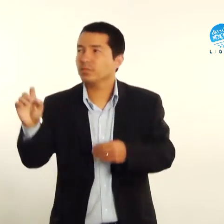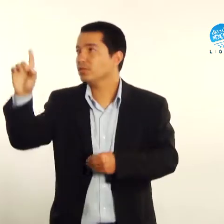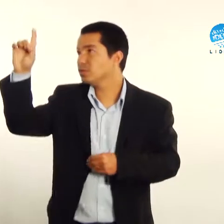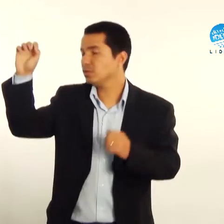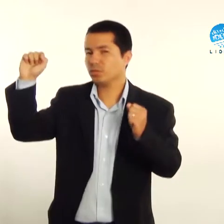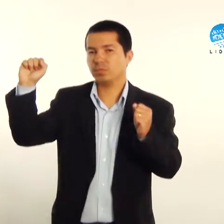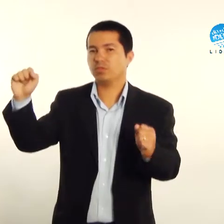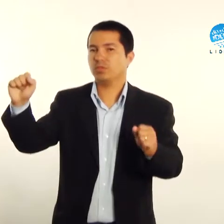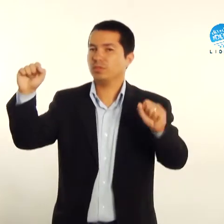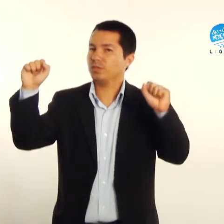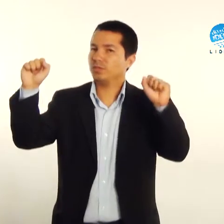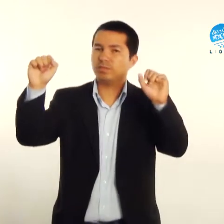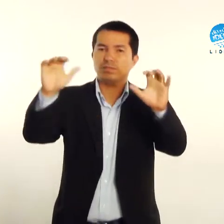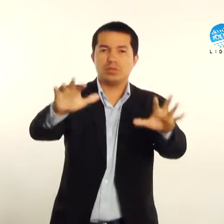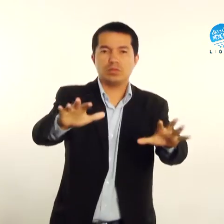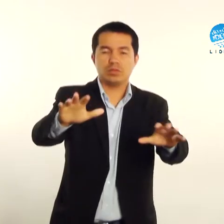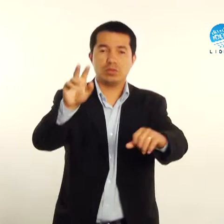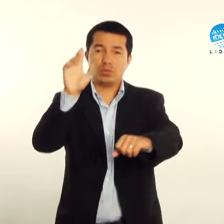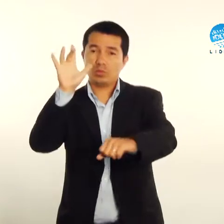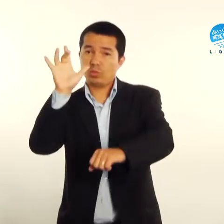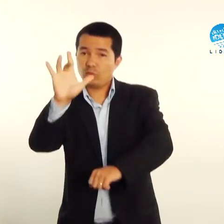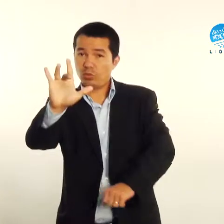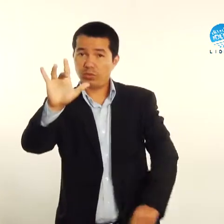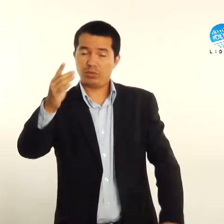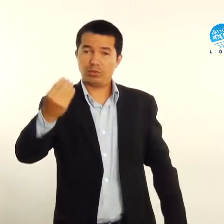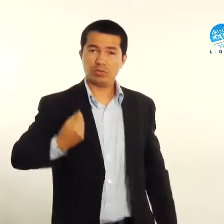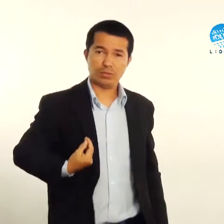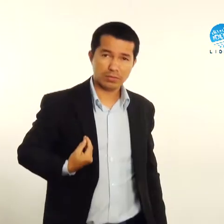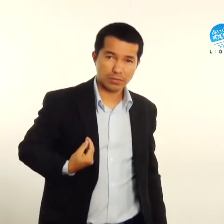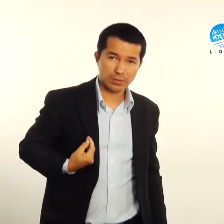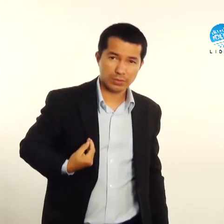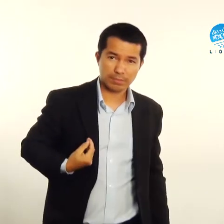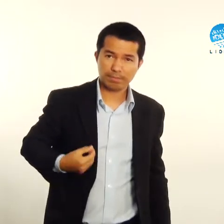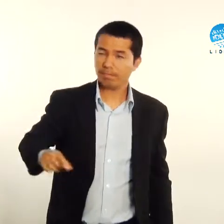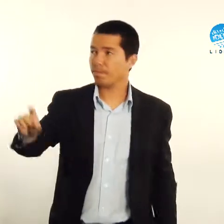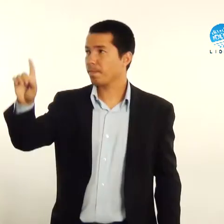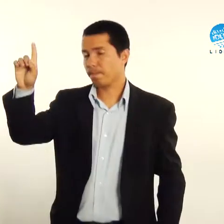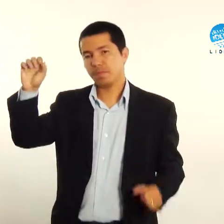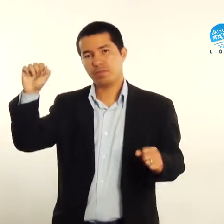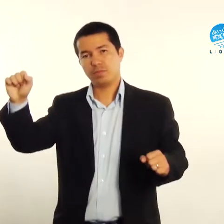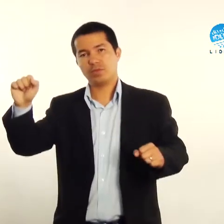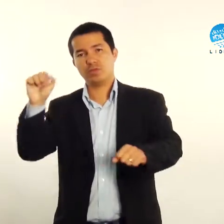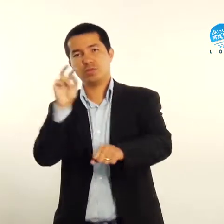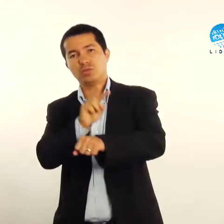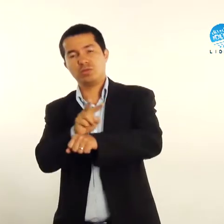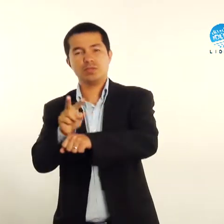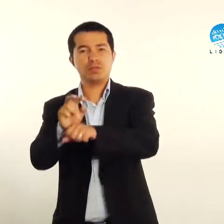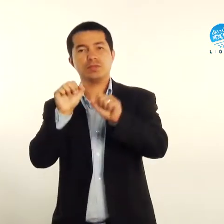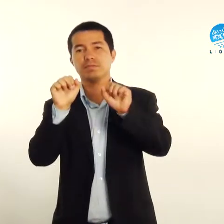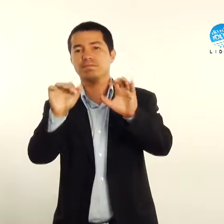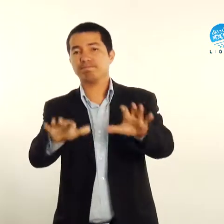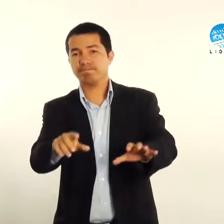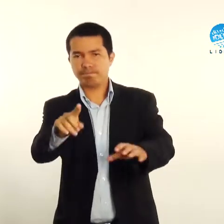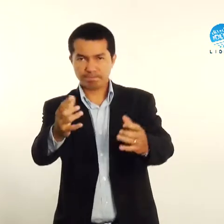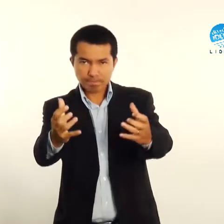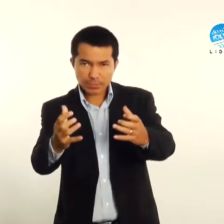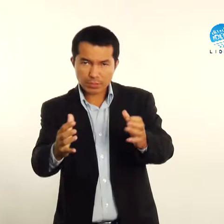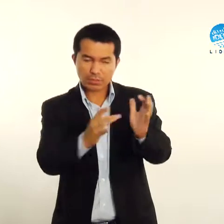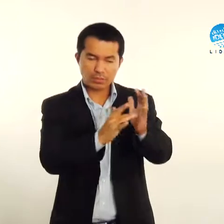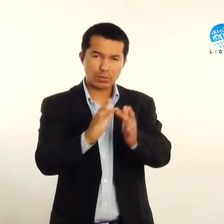maleável, que Ele pode tratar, que quer ser tratado, que se coloca na mão